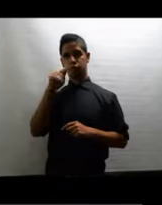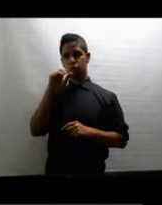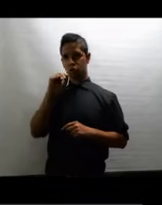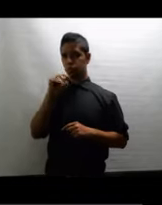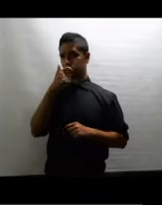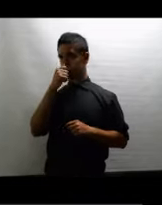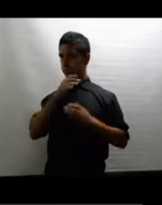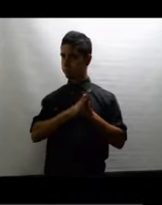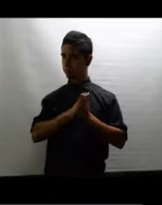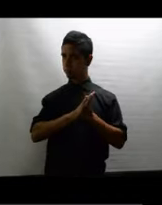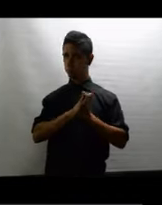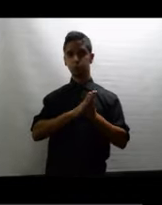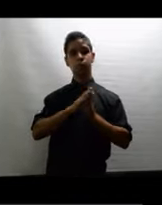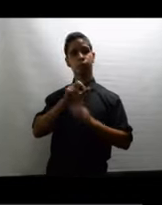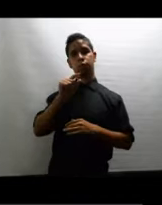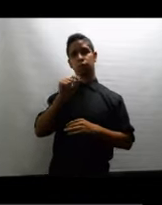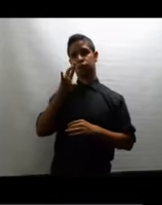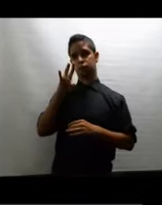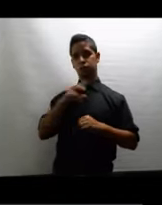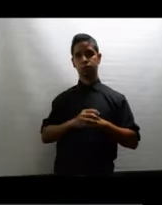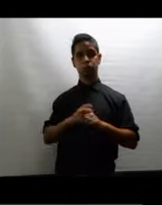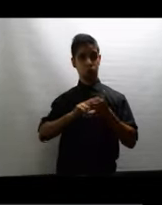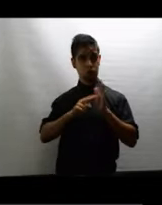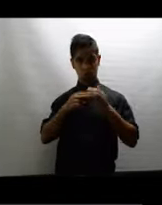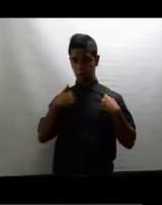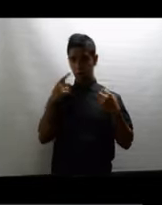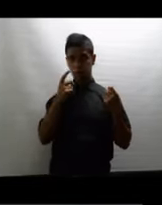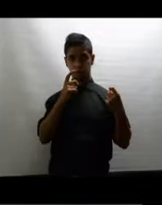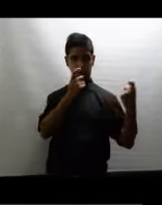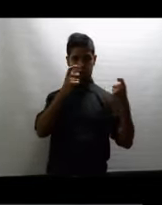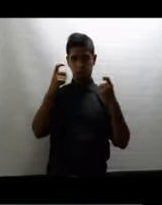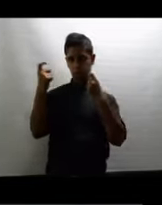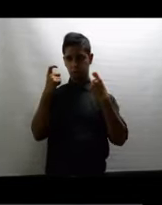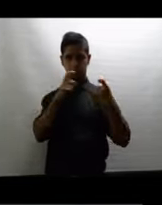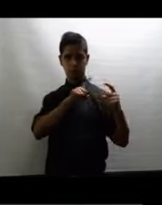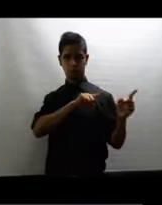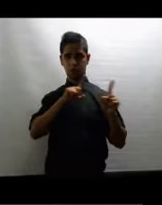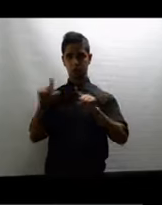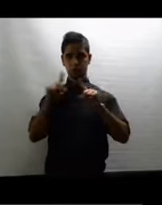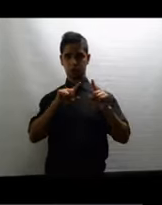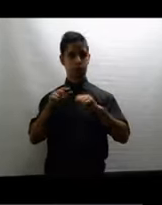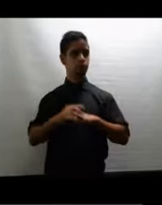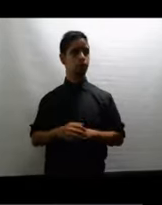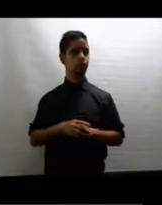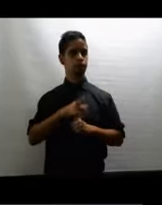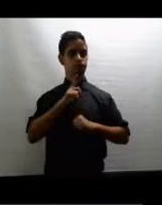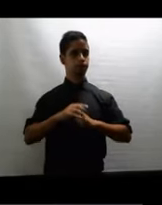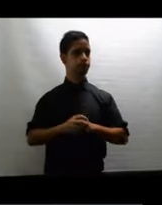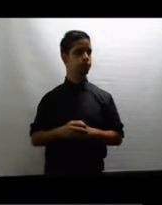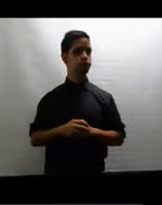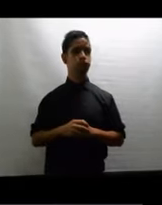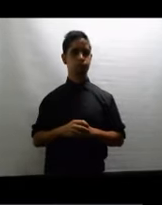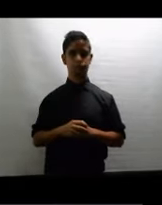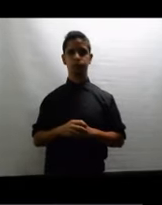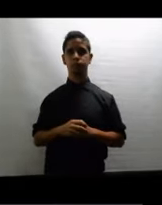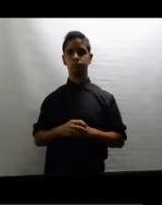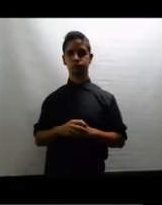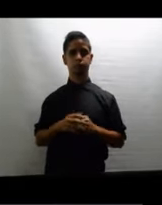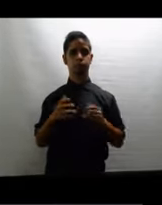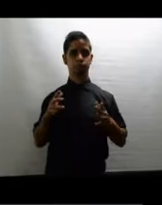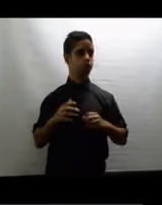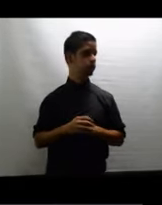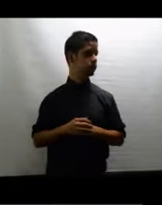de 2017, así que vamos a tener party por ahí para abajo. Son party va, party viene. No.